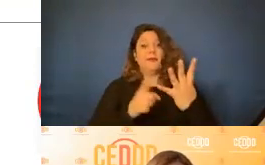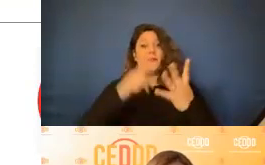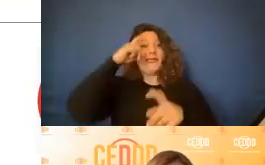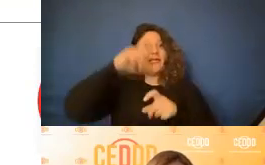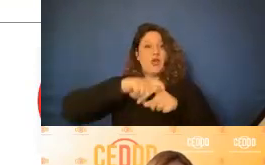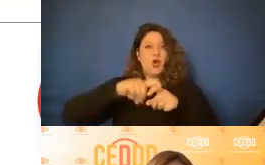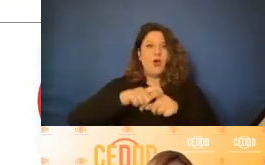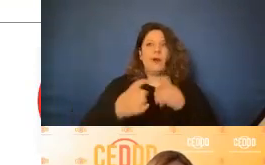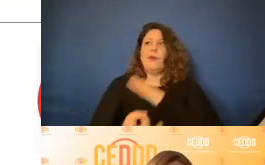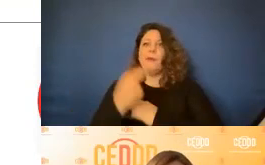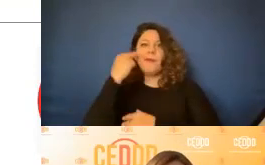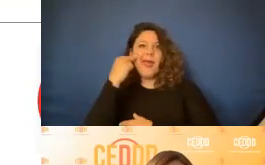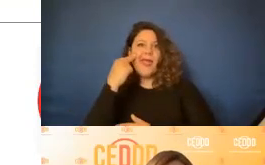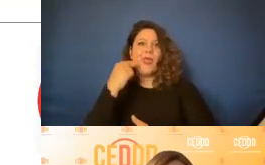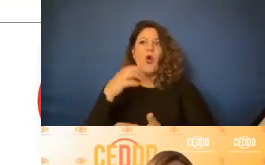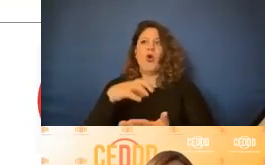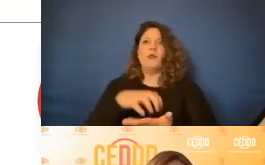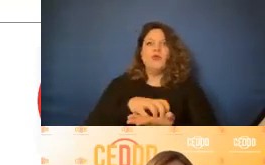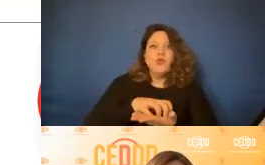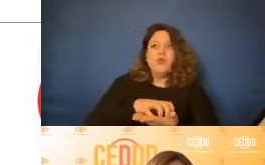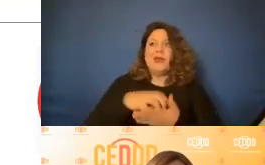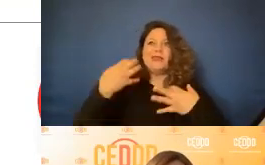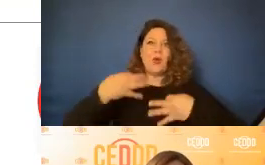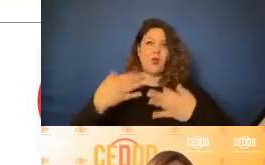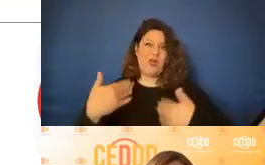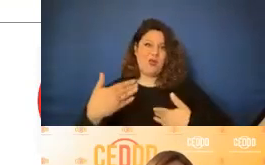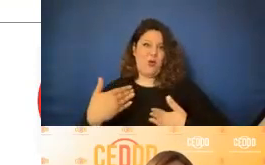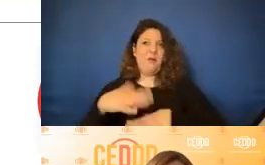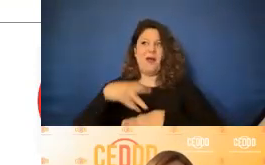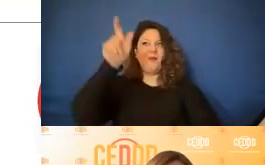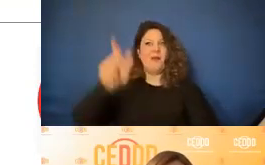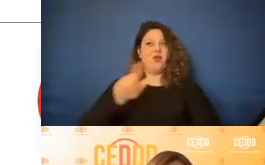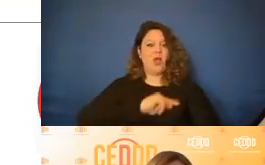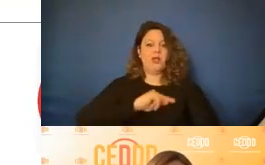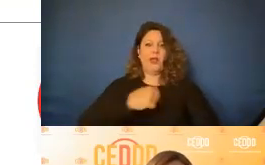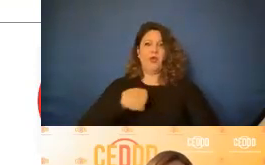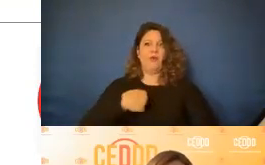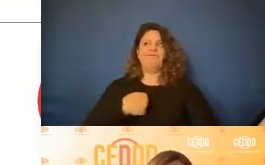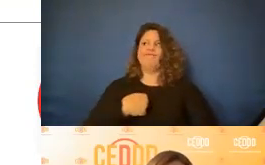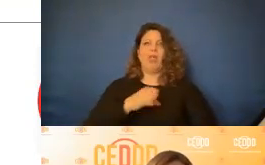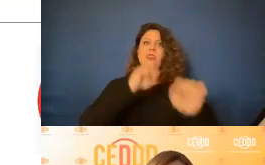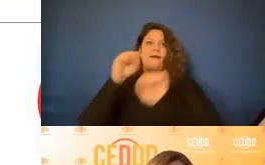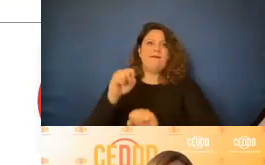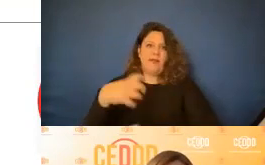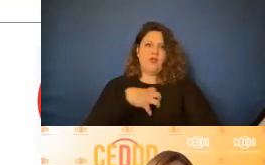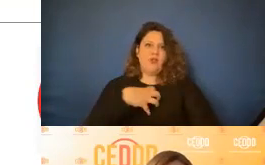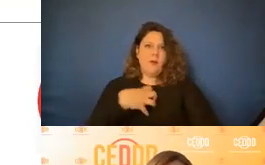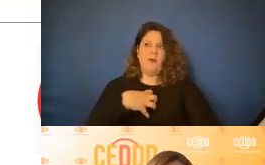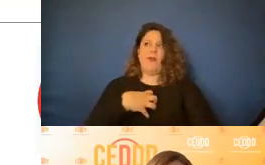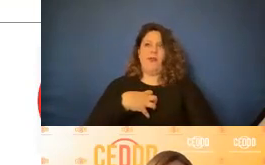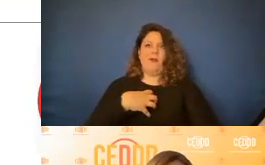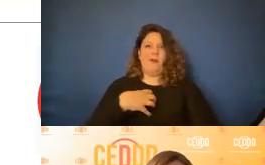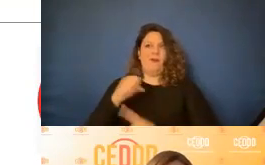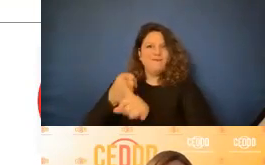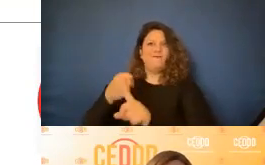miedo, inseguridad a la víctima para que se sienta incapacitada para defenderse, coaccionándola, intimidándola,